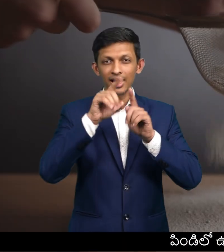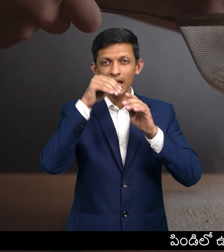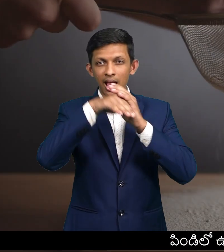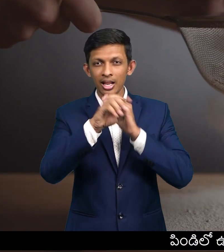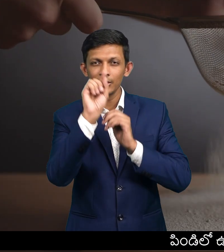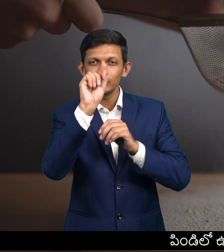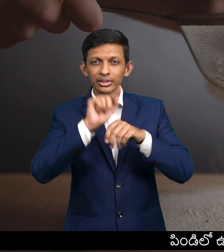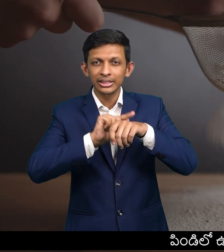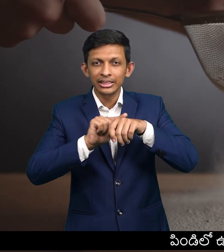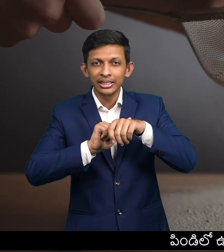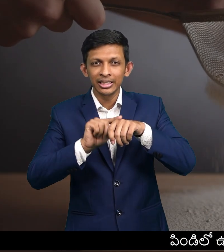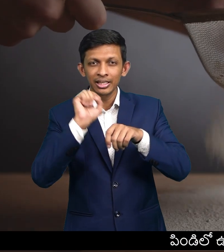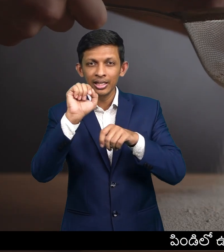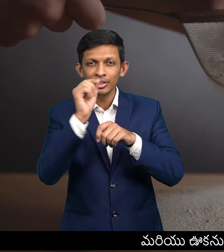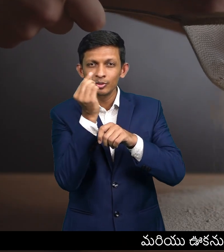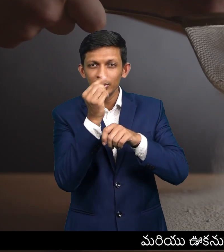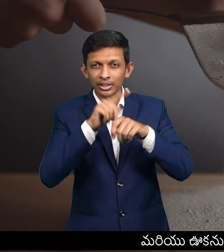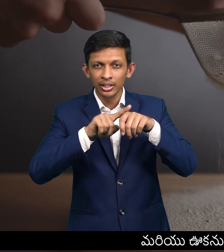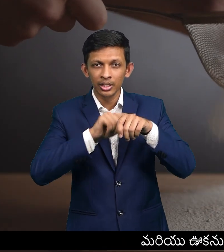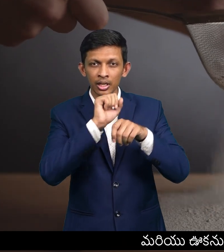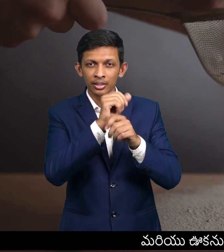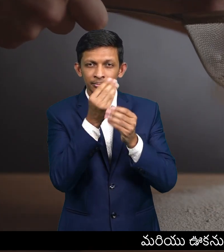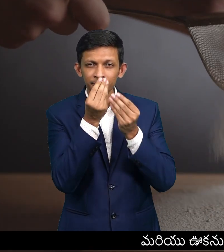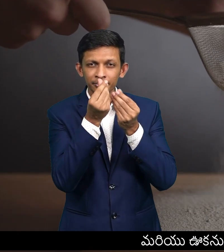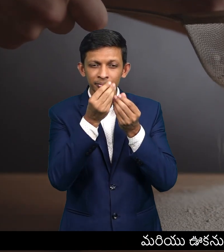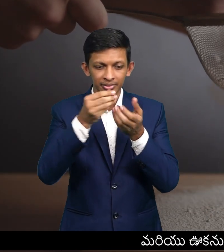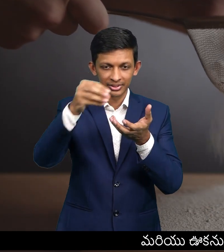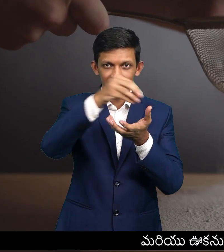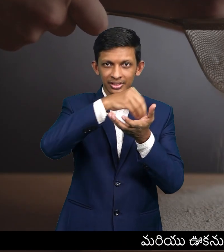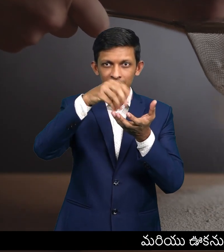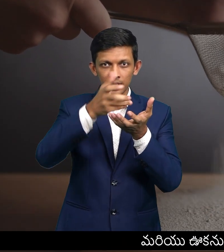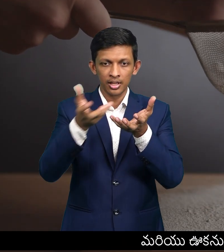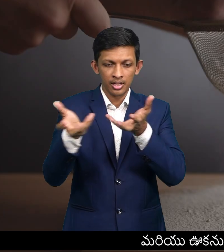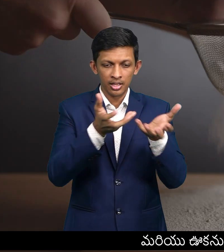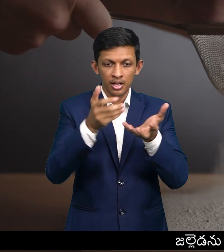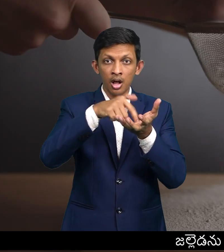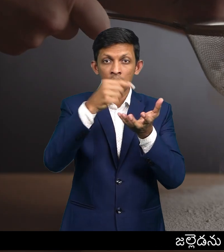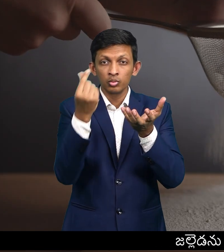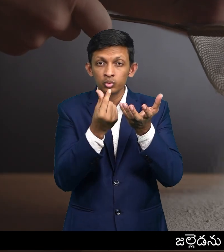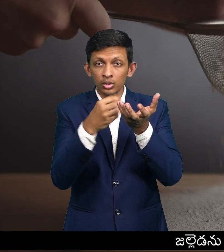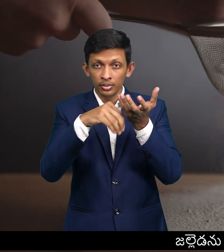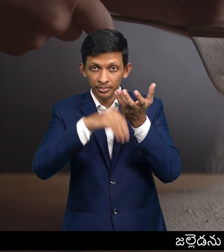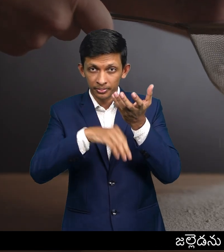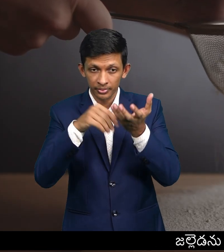పిండిలో ఉండే మలినాలను మరియు ఊకను తొలగించడానికి మనం జల్లెడను ఉపయోగిస్తాం.